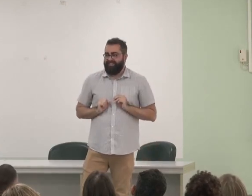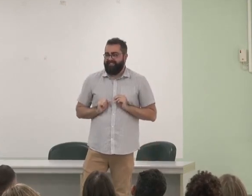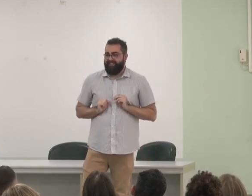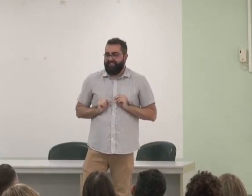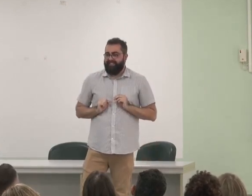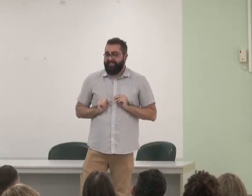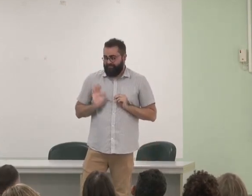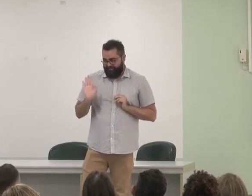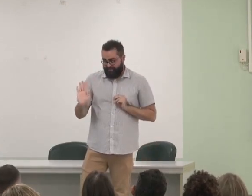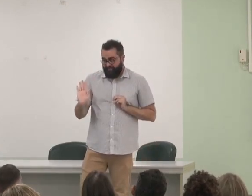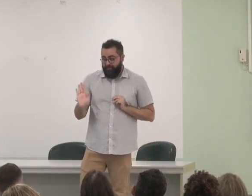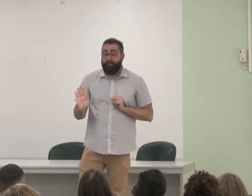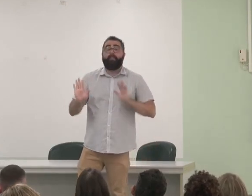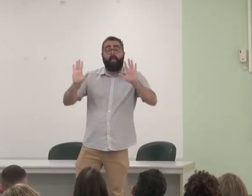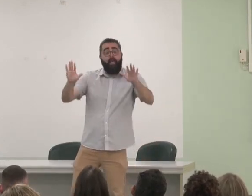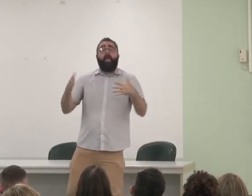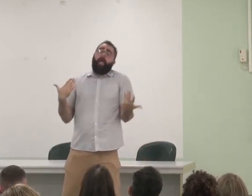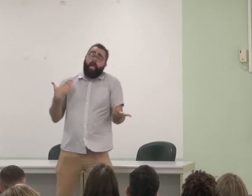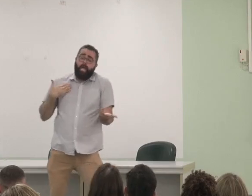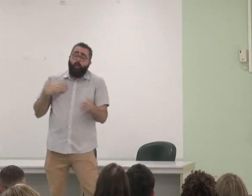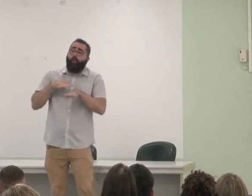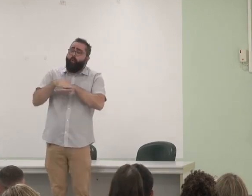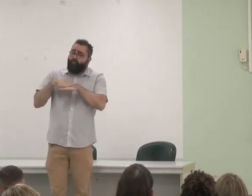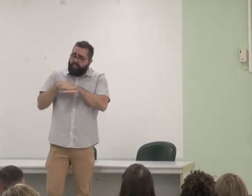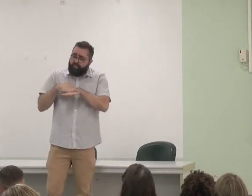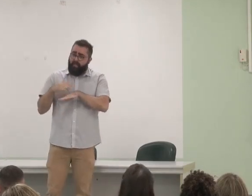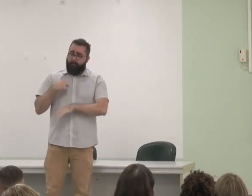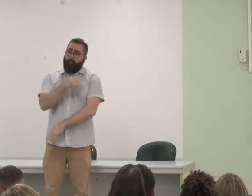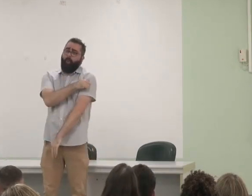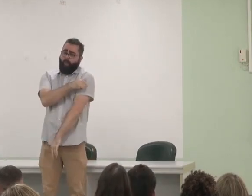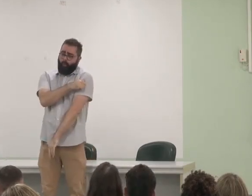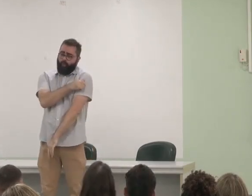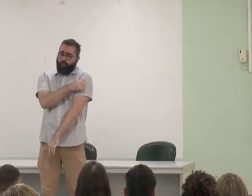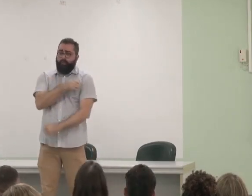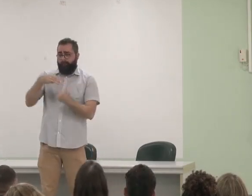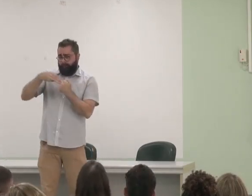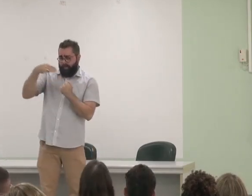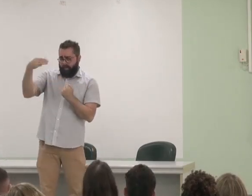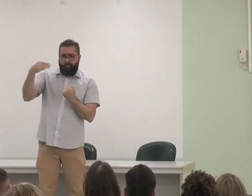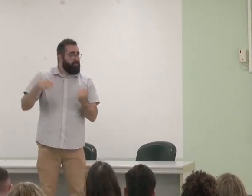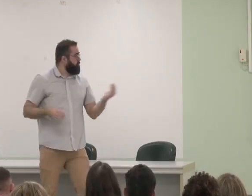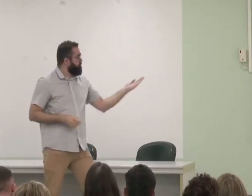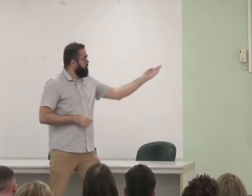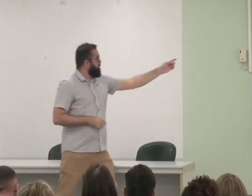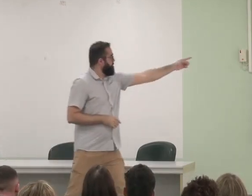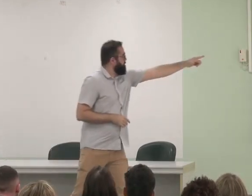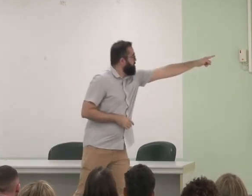alto nível de iconicidade. E aí, conversando com o meu aluno de mestrado,